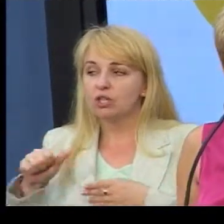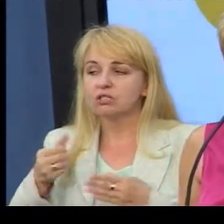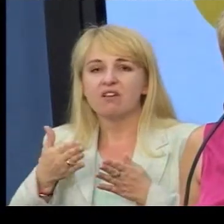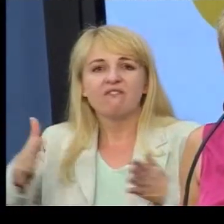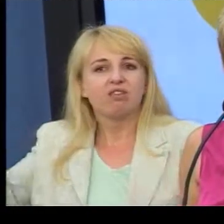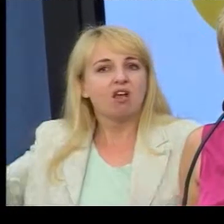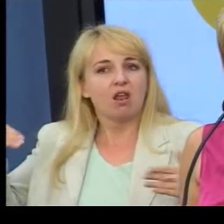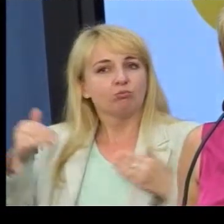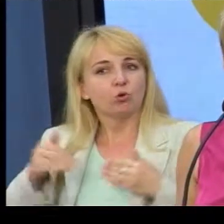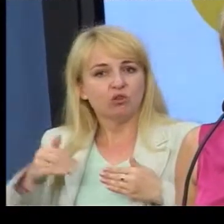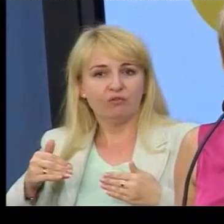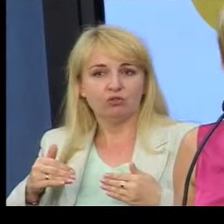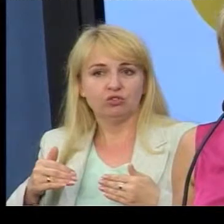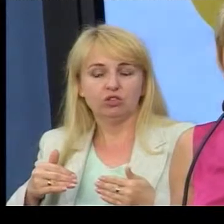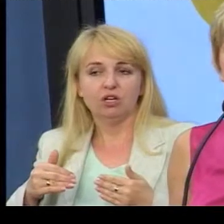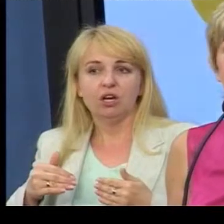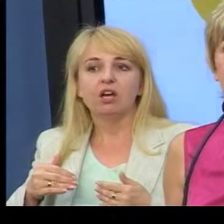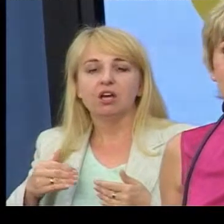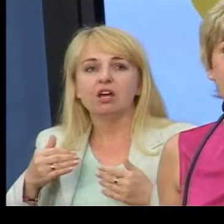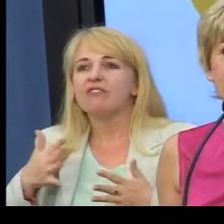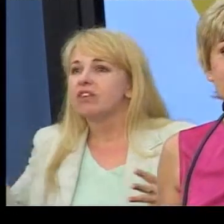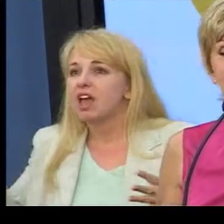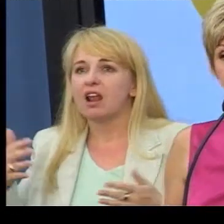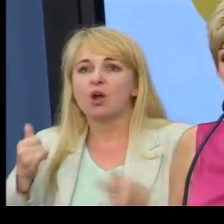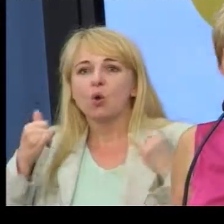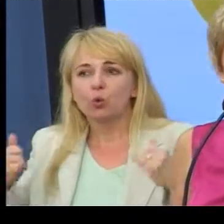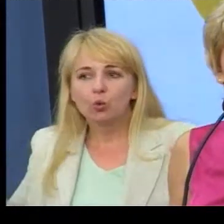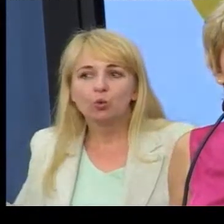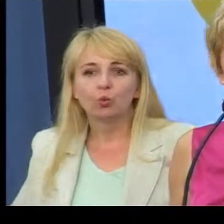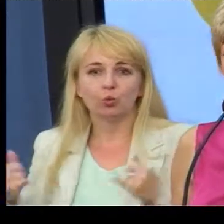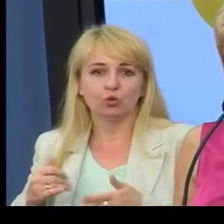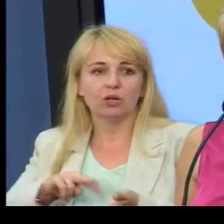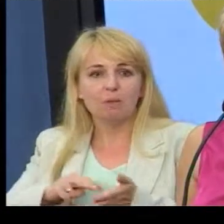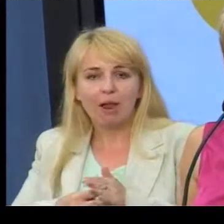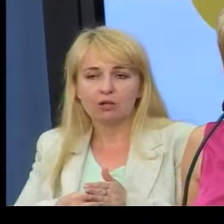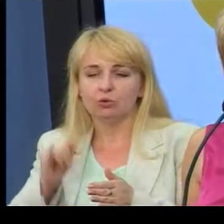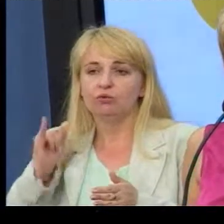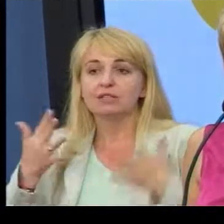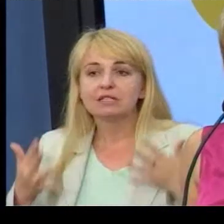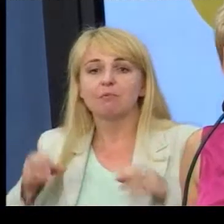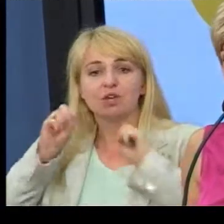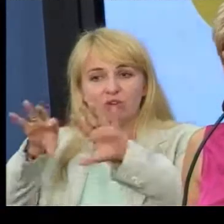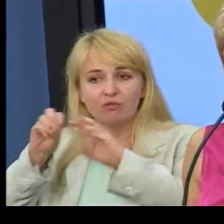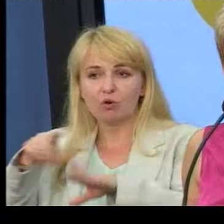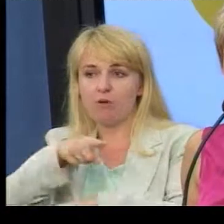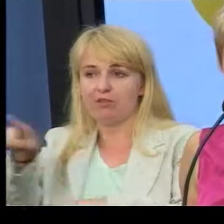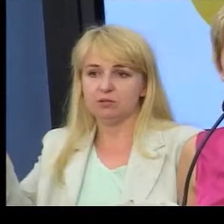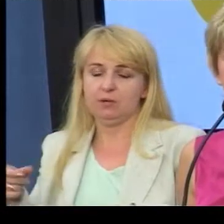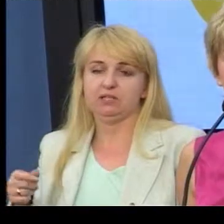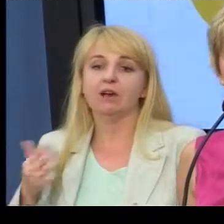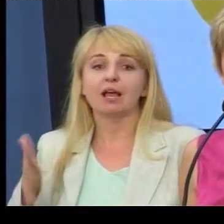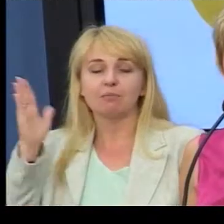wielopłaszczyznowe zagadnienie, także na pewno będziemy państwa informowali o naszych postępach, naszych